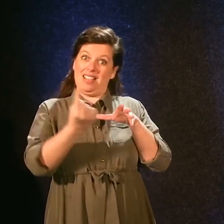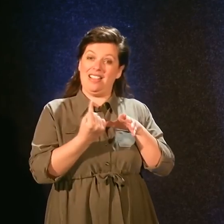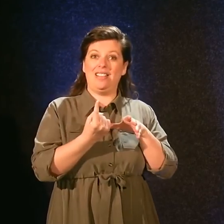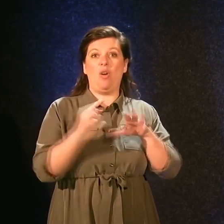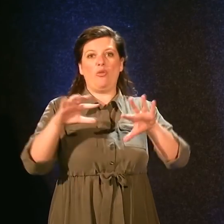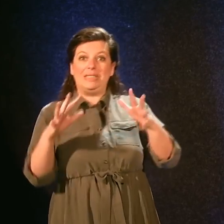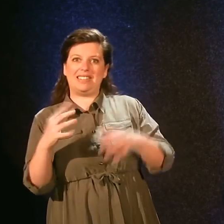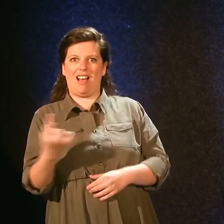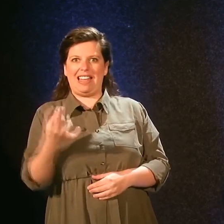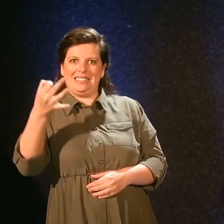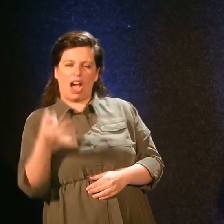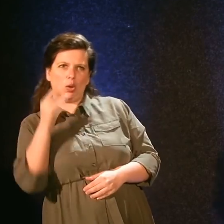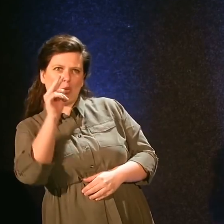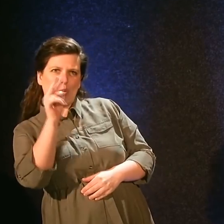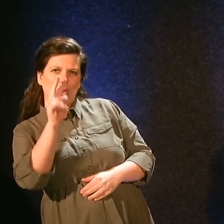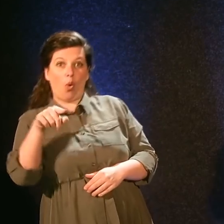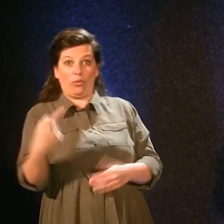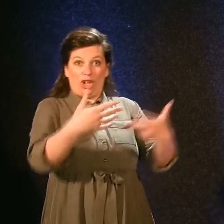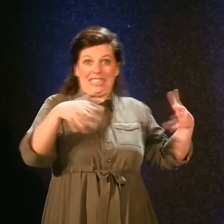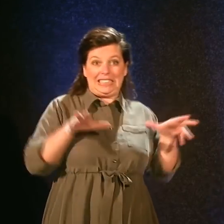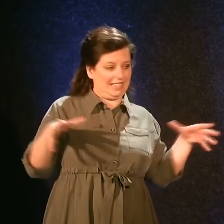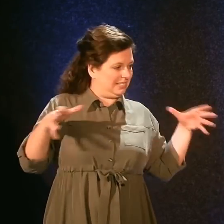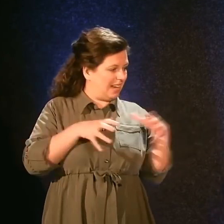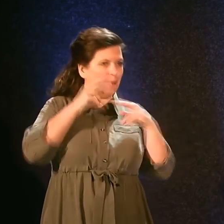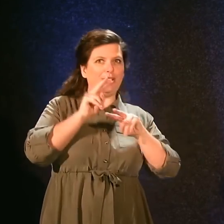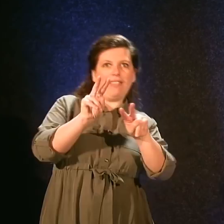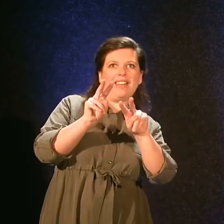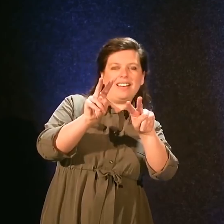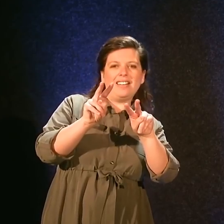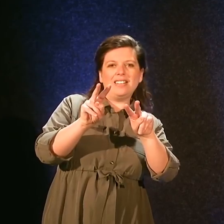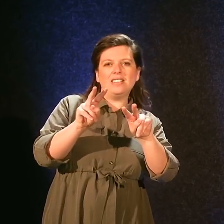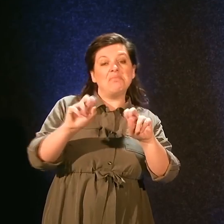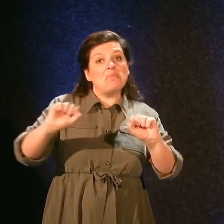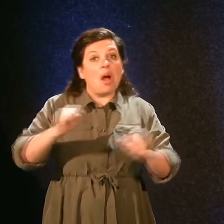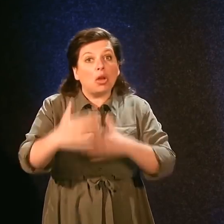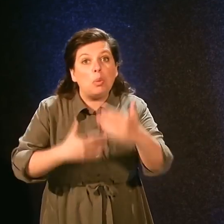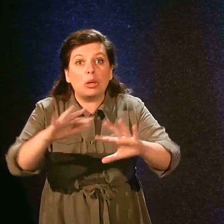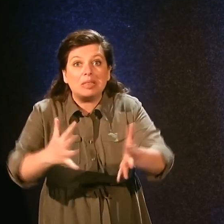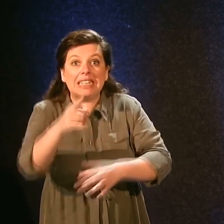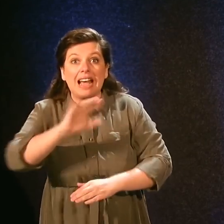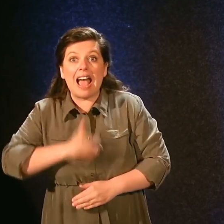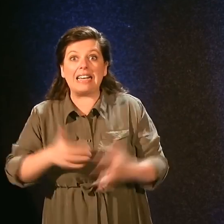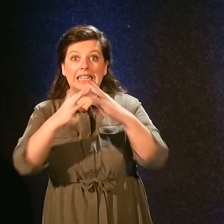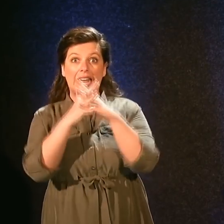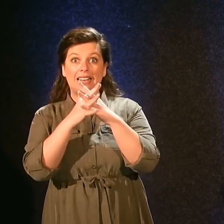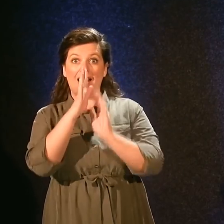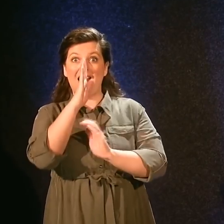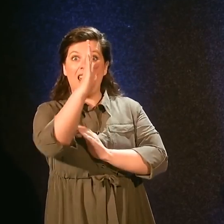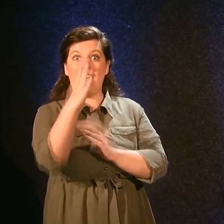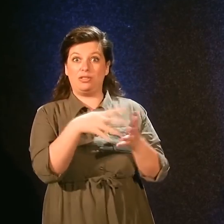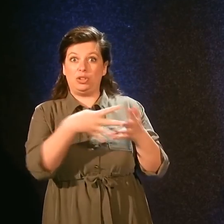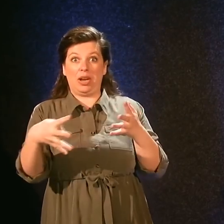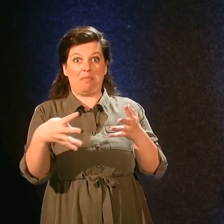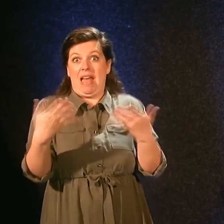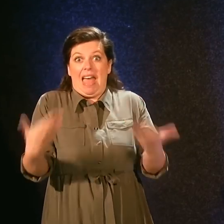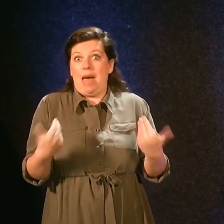gezin te kijken. Welkom. Het kan ook zijn dat jouw kerk misschien geen livestreamdienst heeft en dat je dus gekozen hebt om